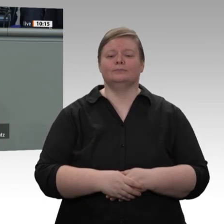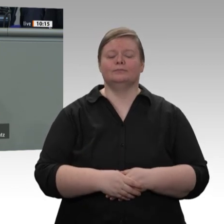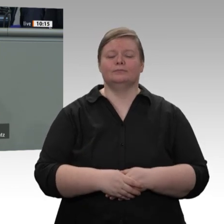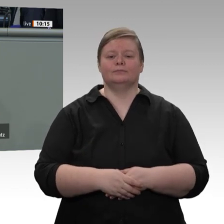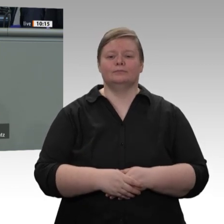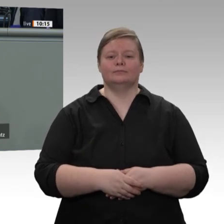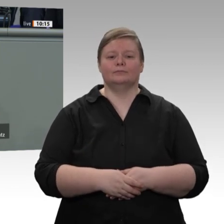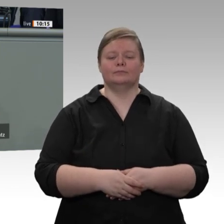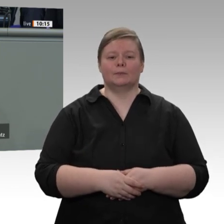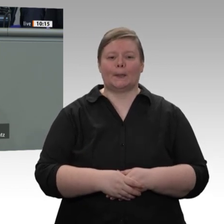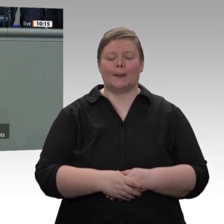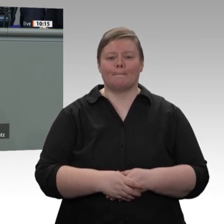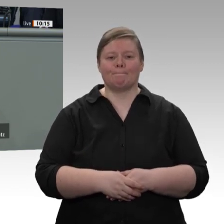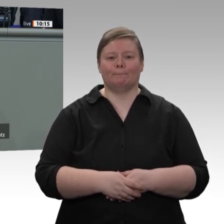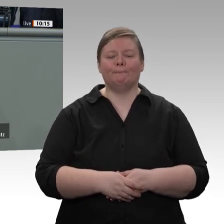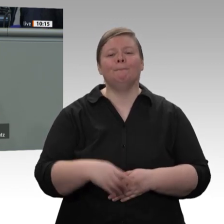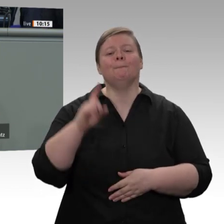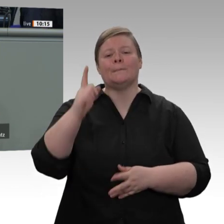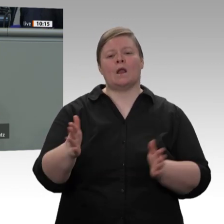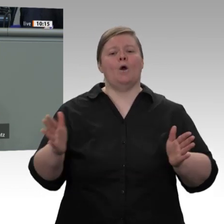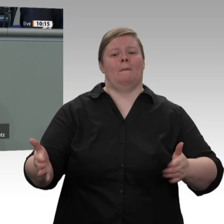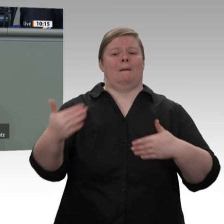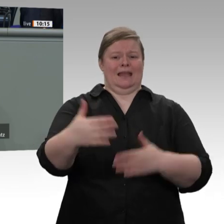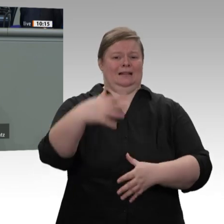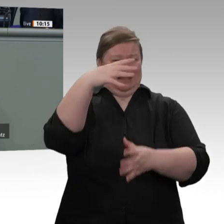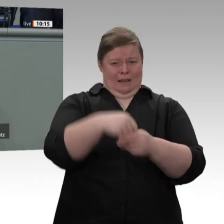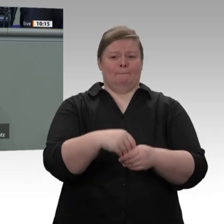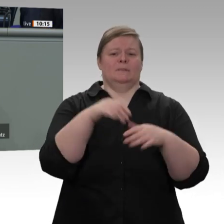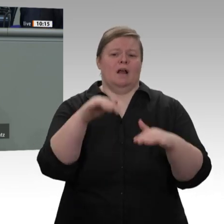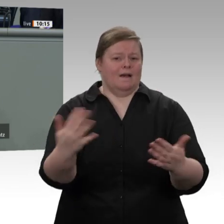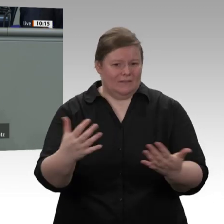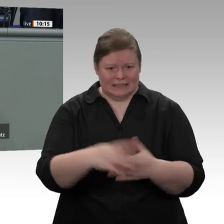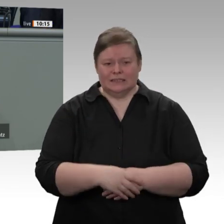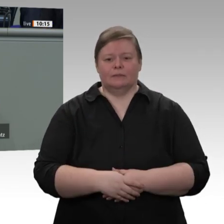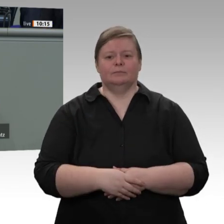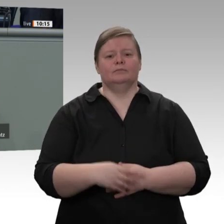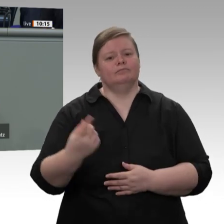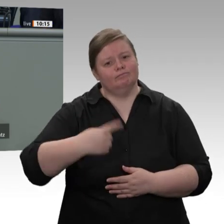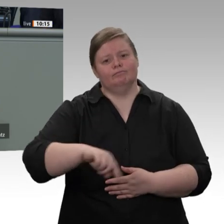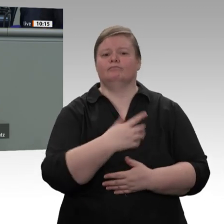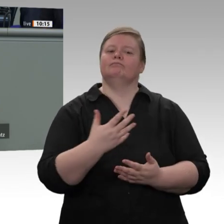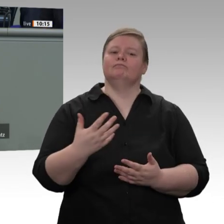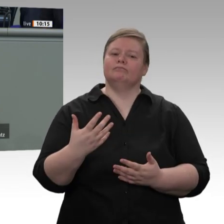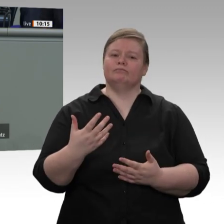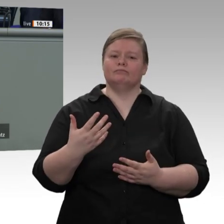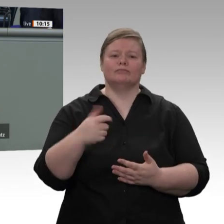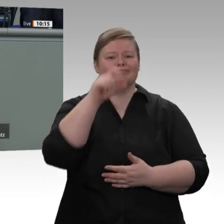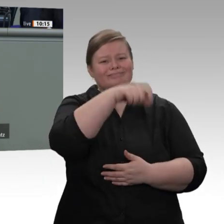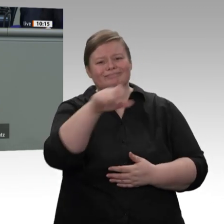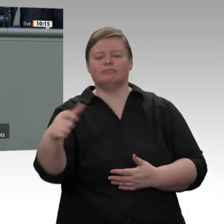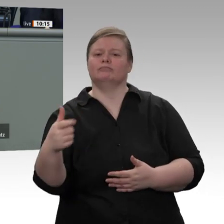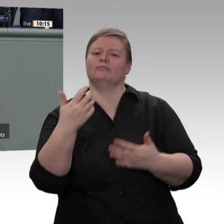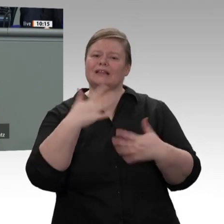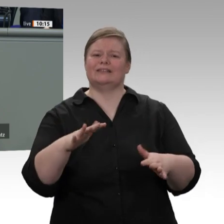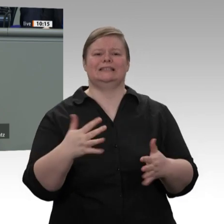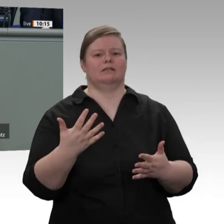durch besseren Schutz im Strafrecht, aber auch durch besseren Schutz beispielsweise durch ein verändertes Melderecht. Denn diese Menschen, die sich